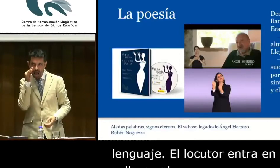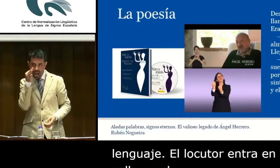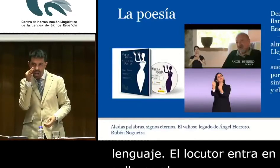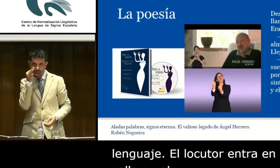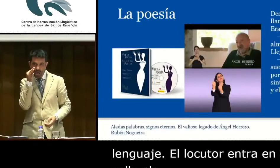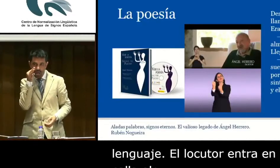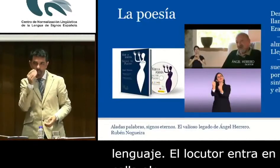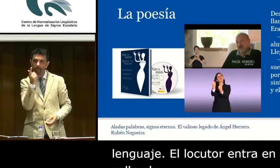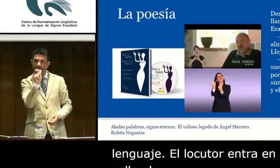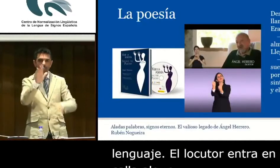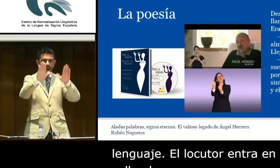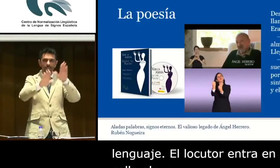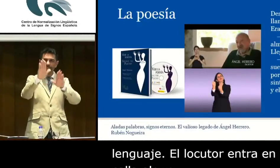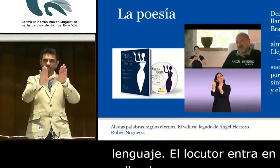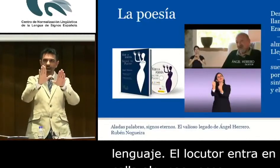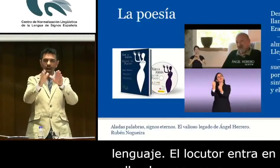mima.